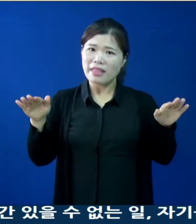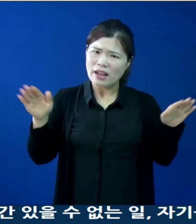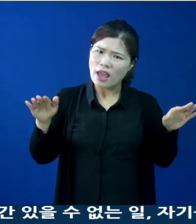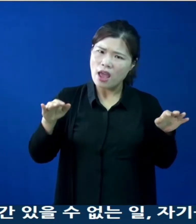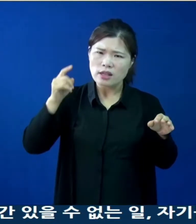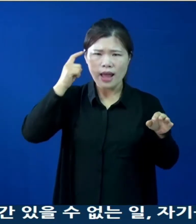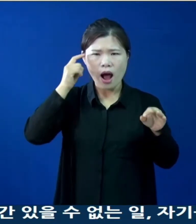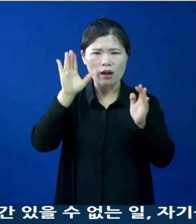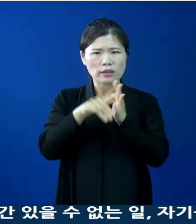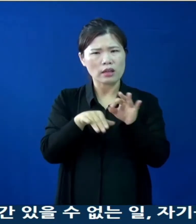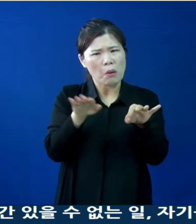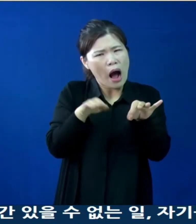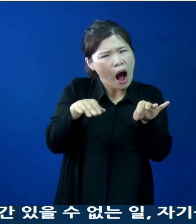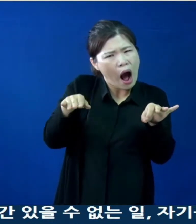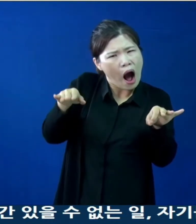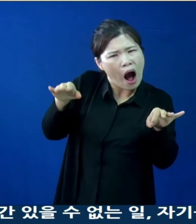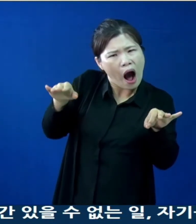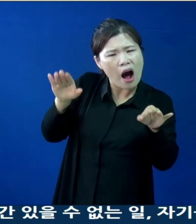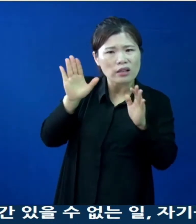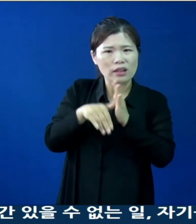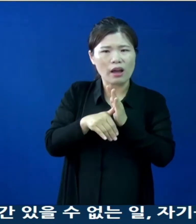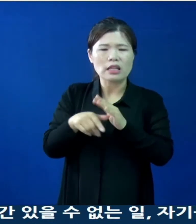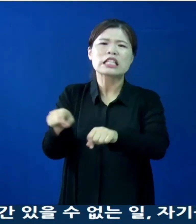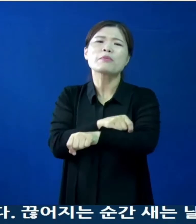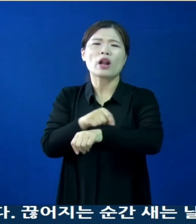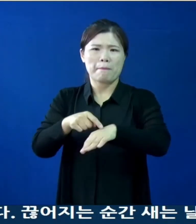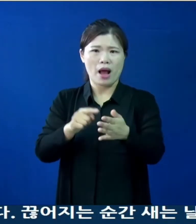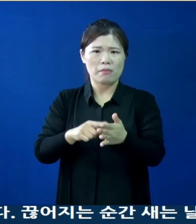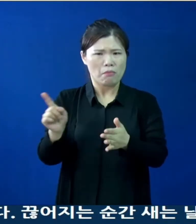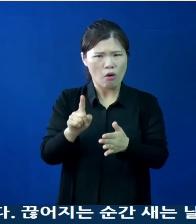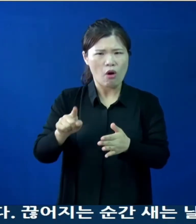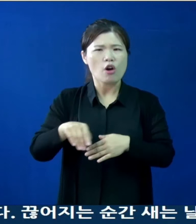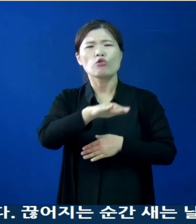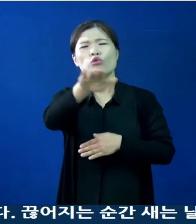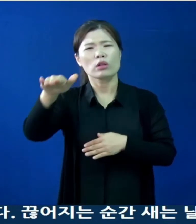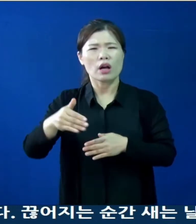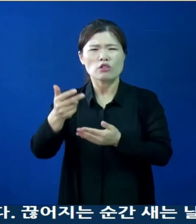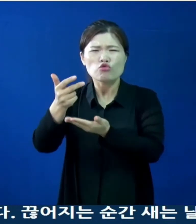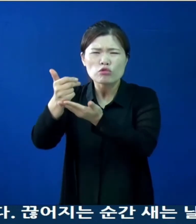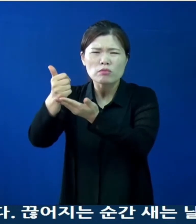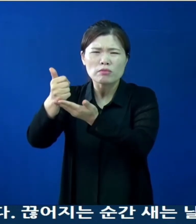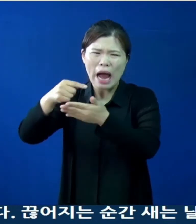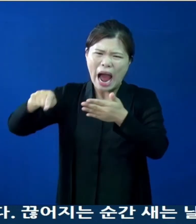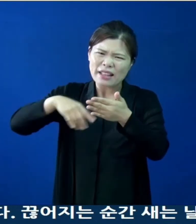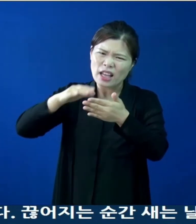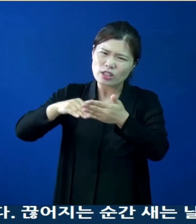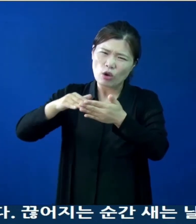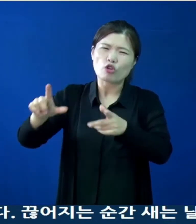정말 마음이 특별해요. 야, 이게 우리가 주님한테 누린 감격인데,